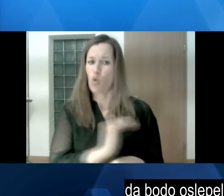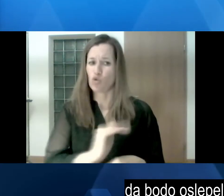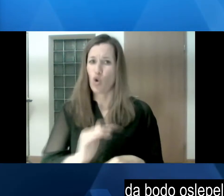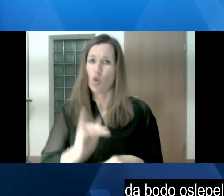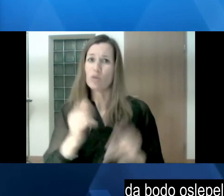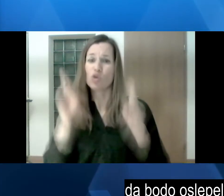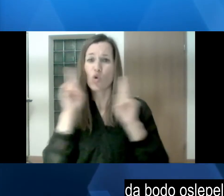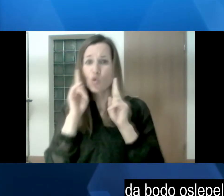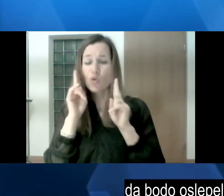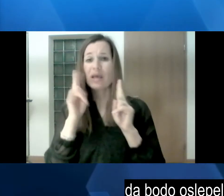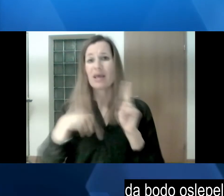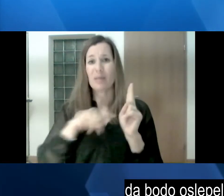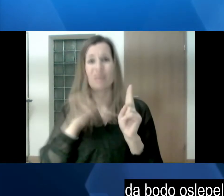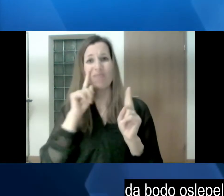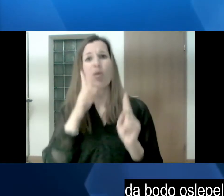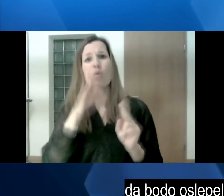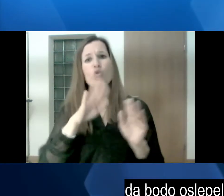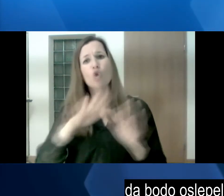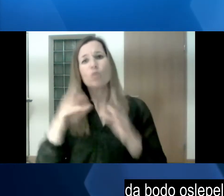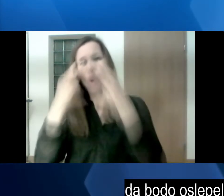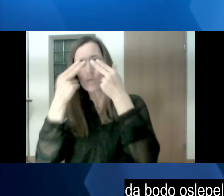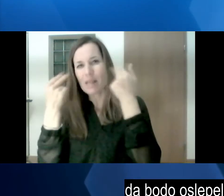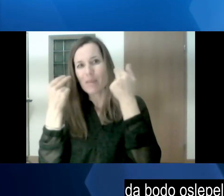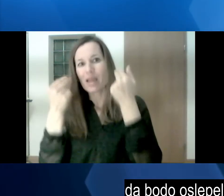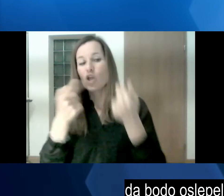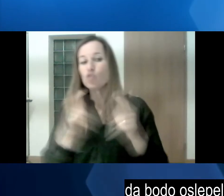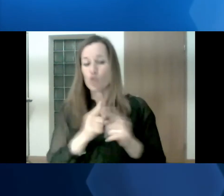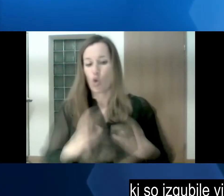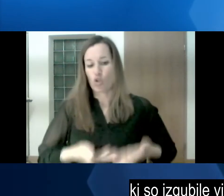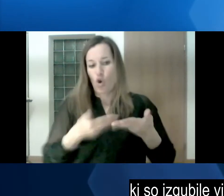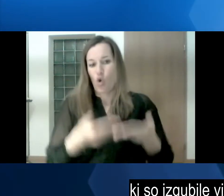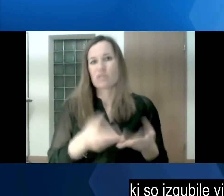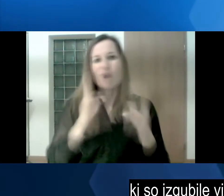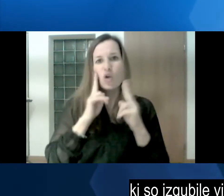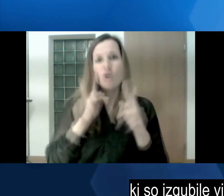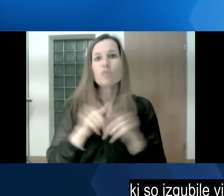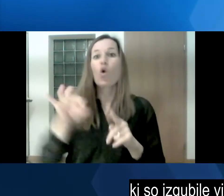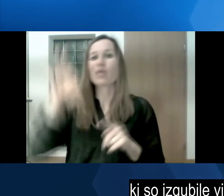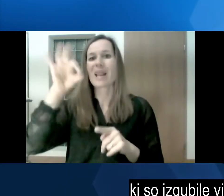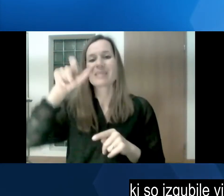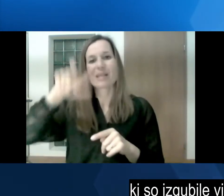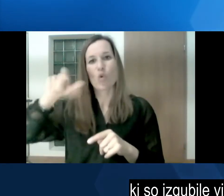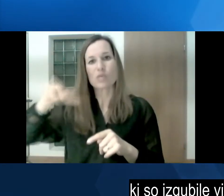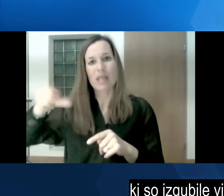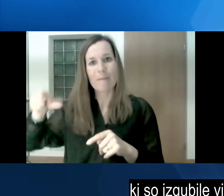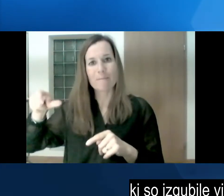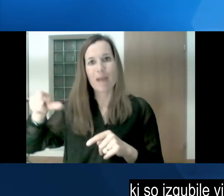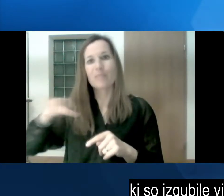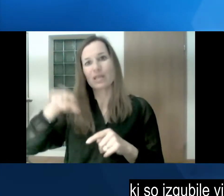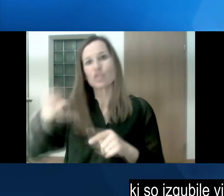da bodo oslepeli, tudi od rojstva gluhim, odraslim osebam, ki so izgubile